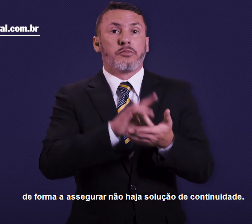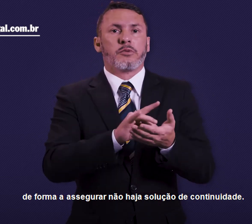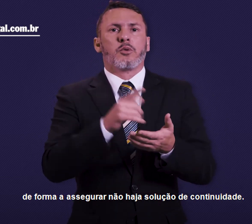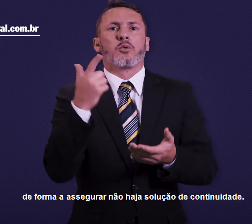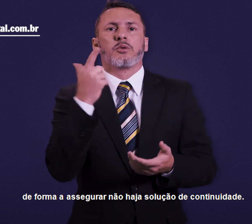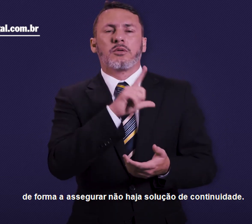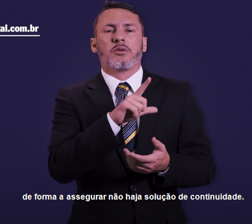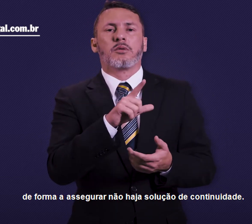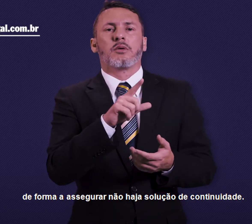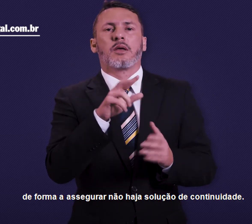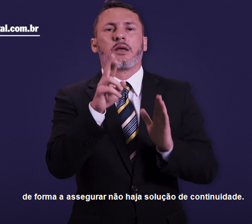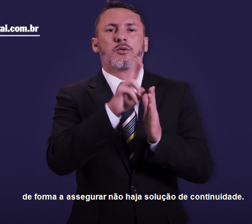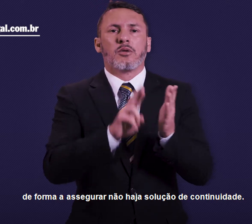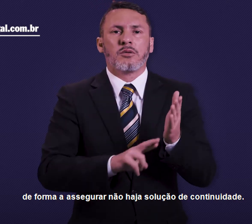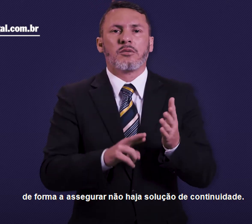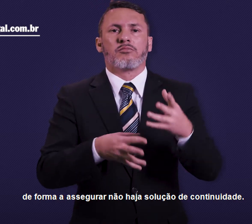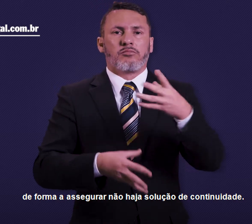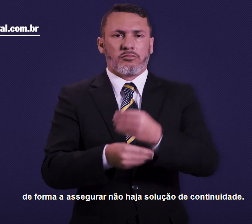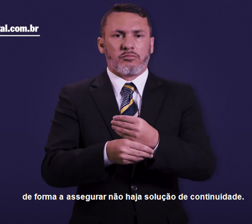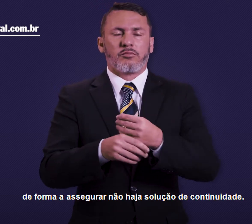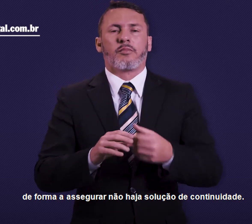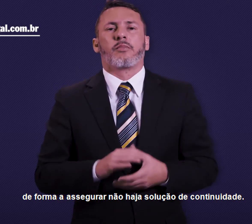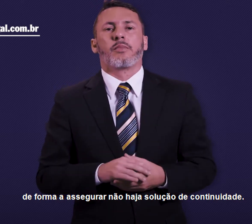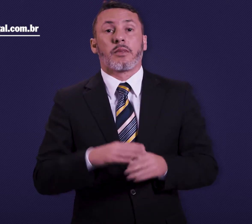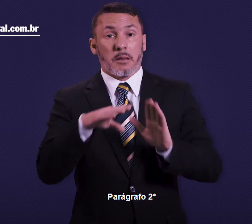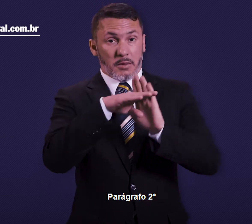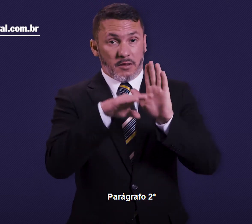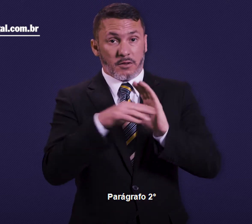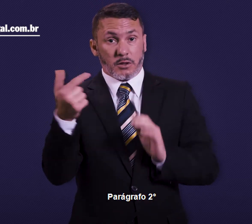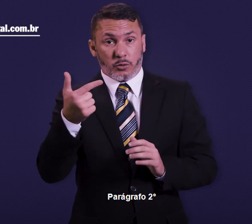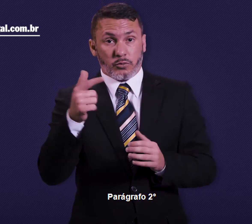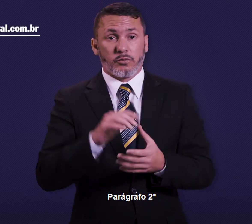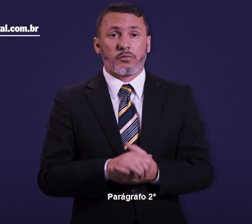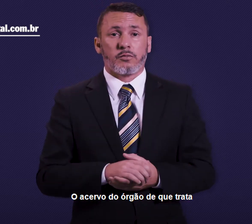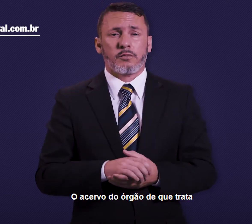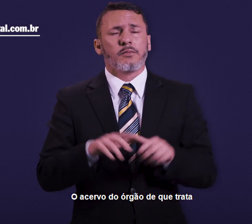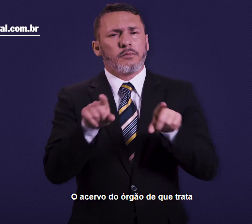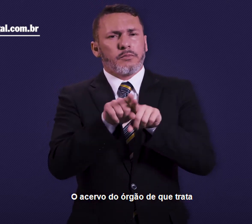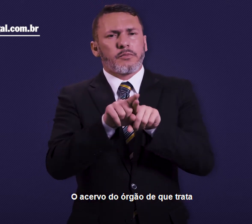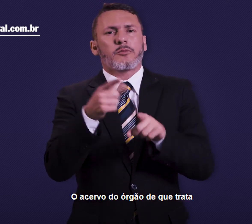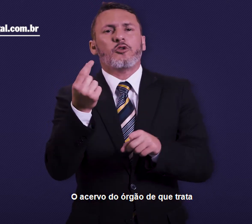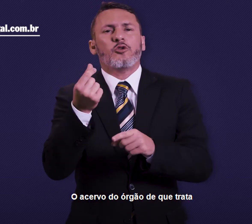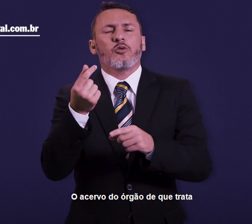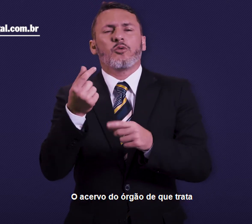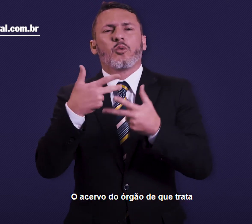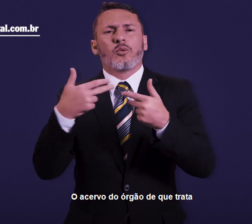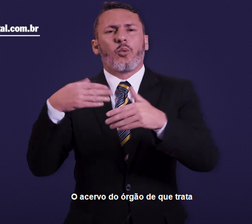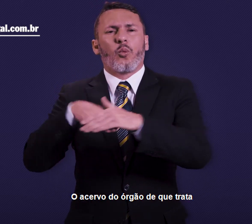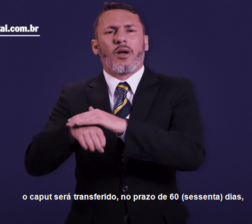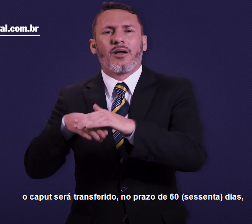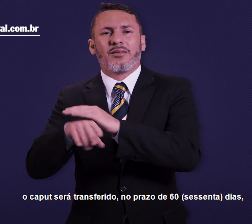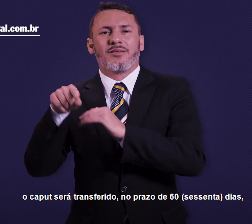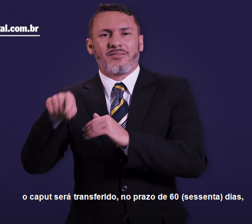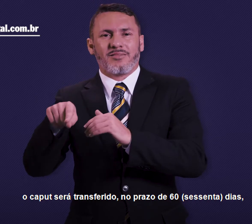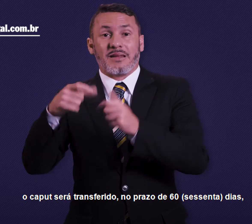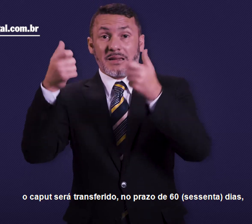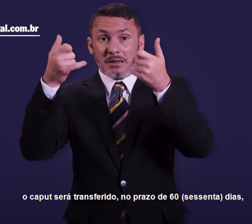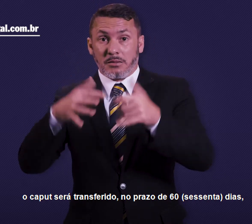a assegurar não haja solução de continuidade. Parágrafo 2º. O acervo do órgão de que trata o caput será transferido